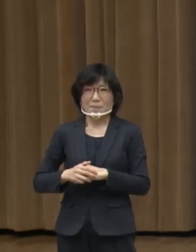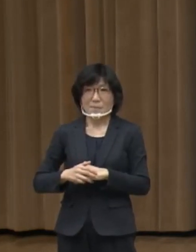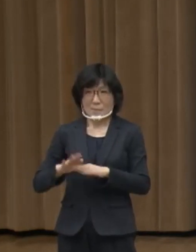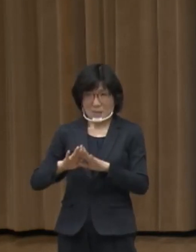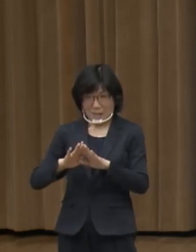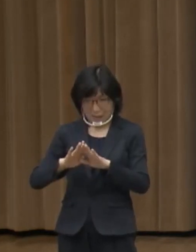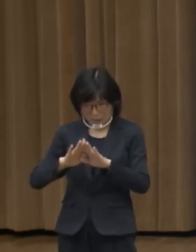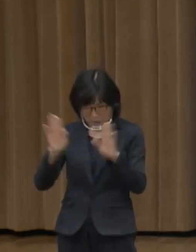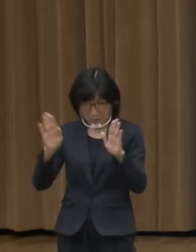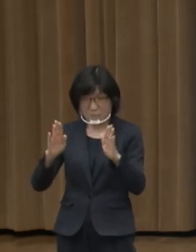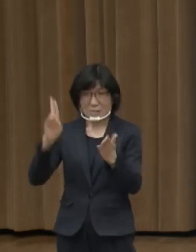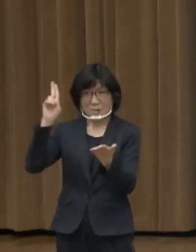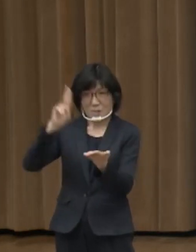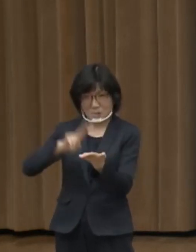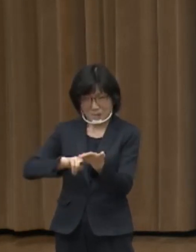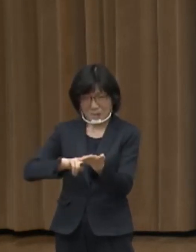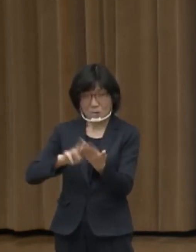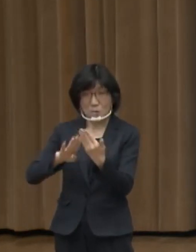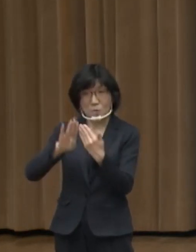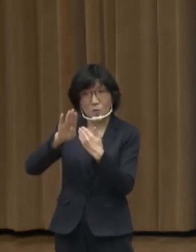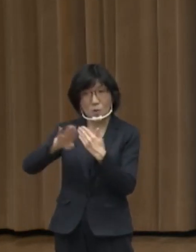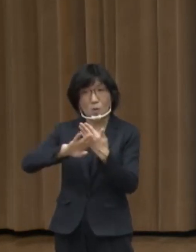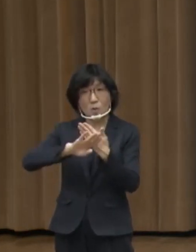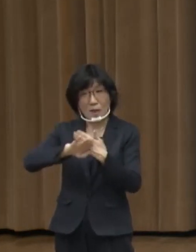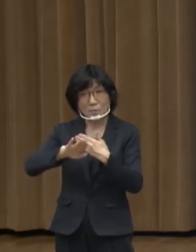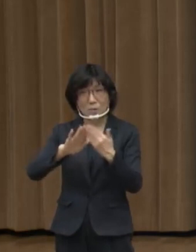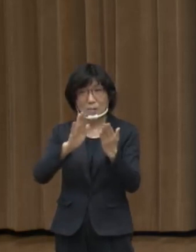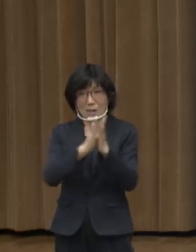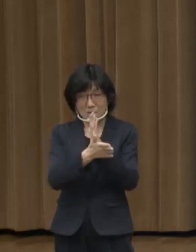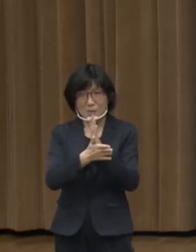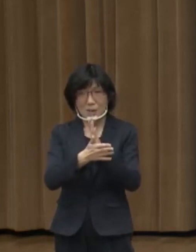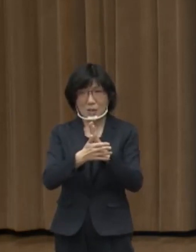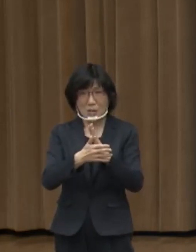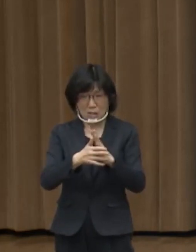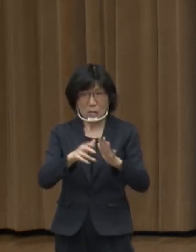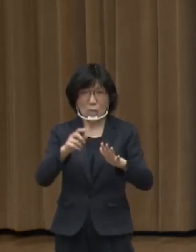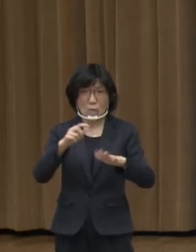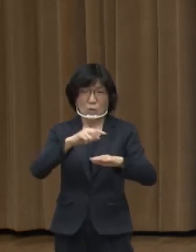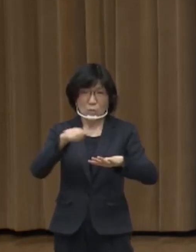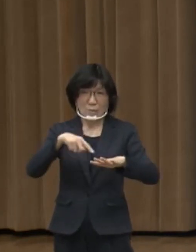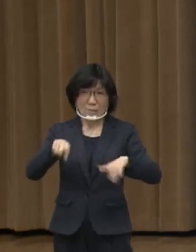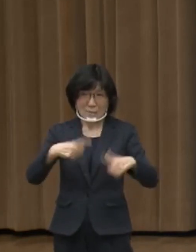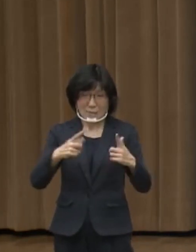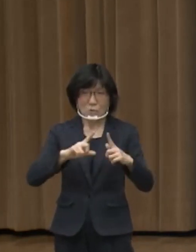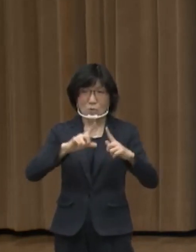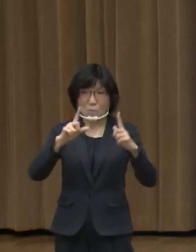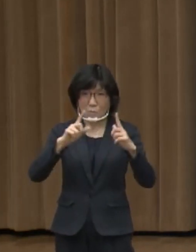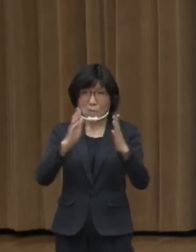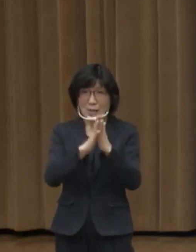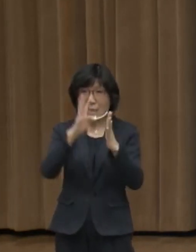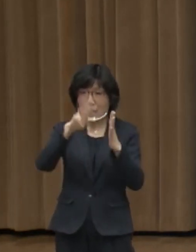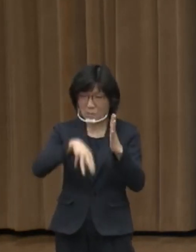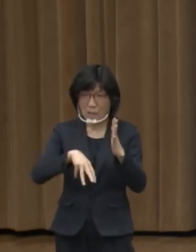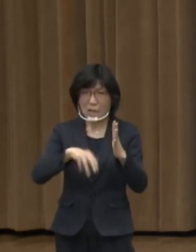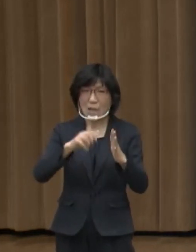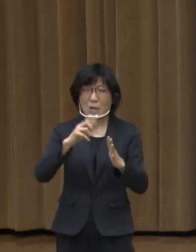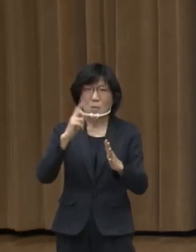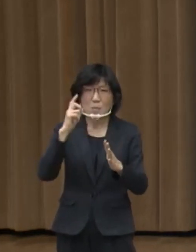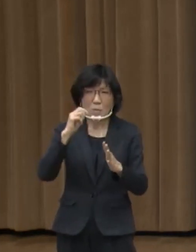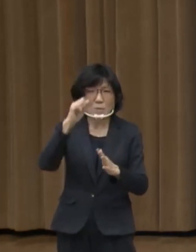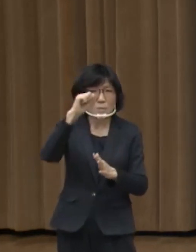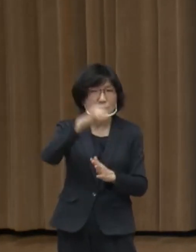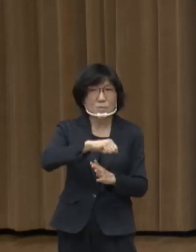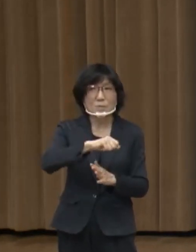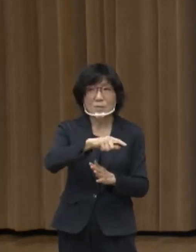始めることといたしました。今後、その他の都県、具体的には栃木、東京、神奈川ですが、からは同意が得られる場合